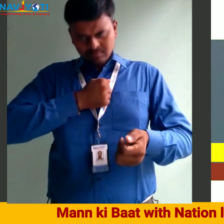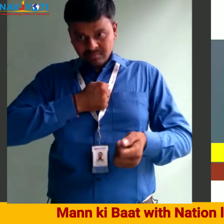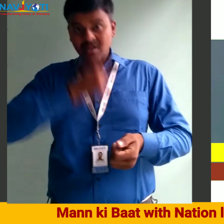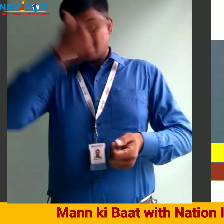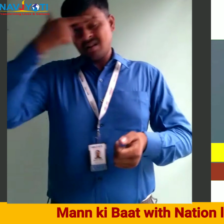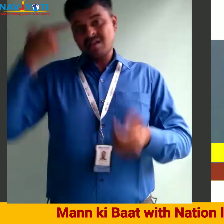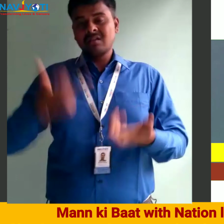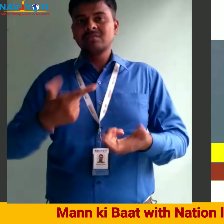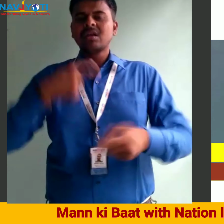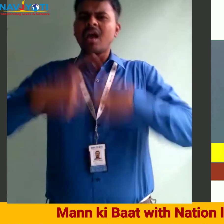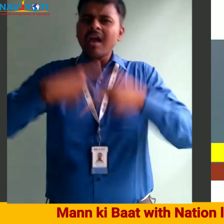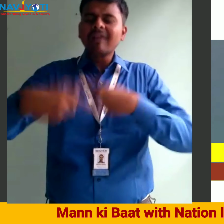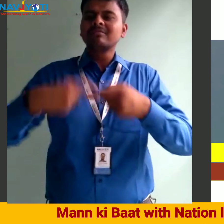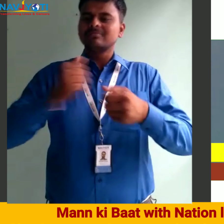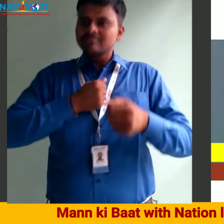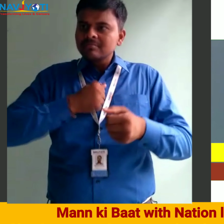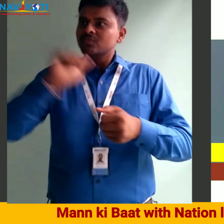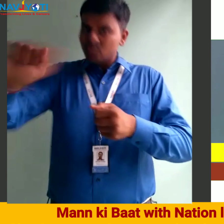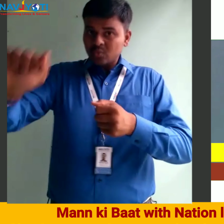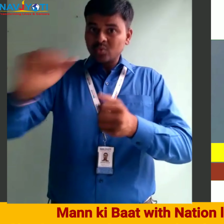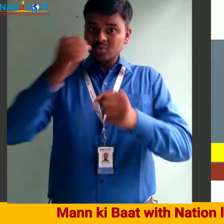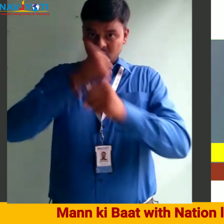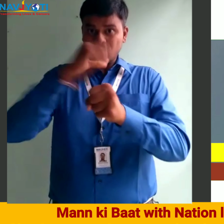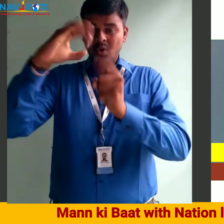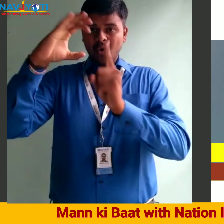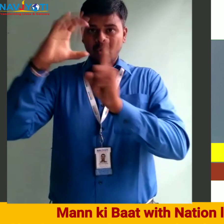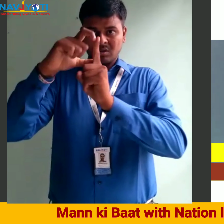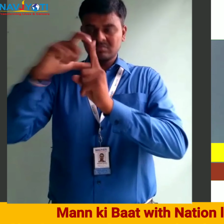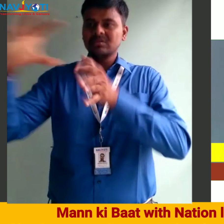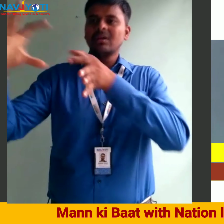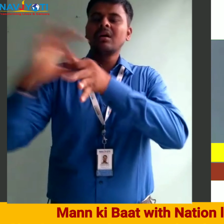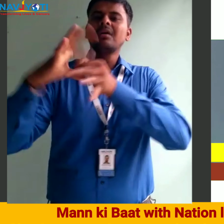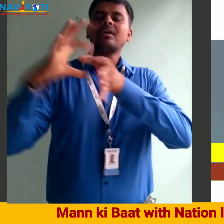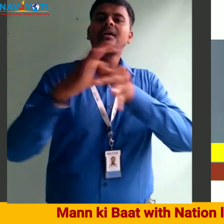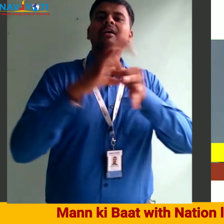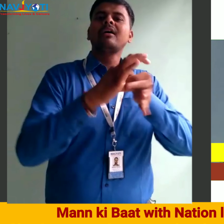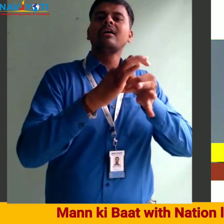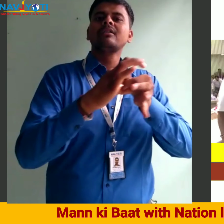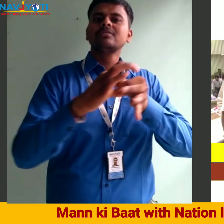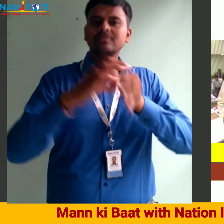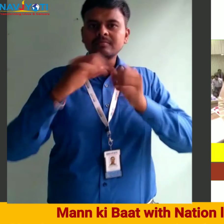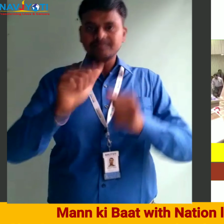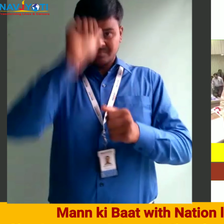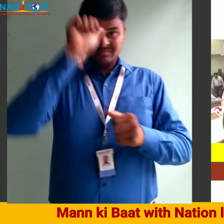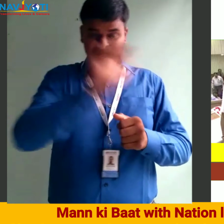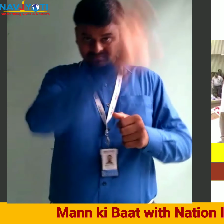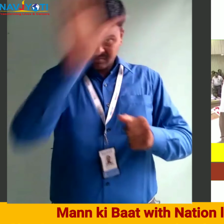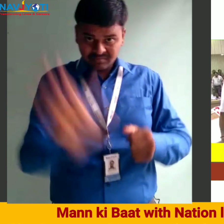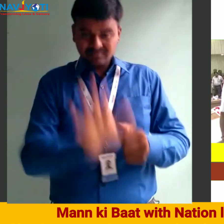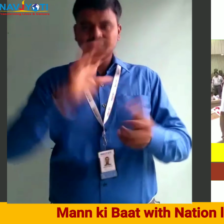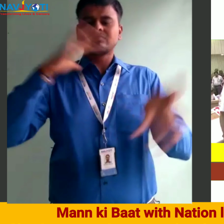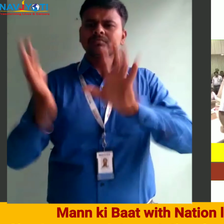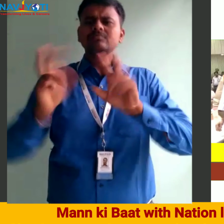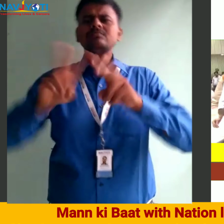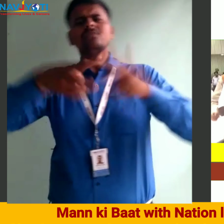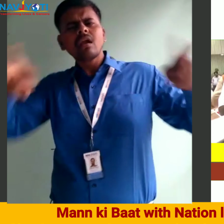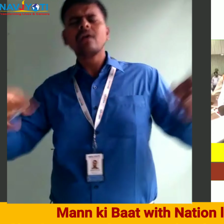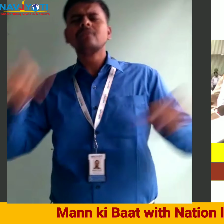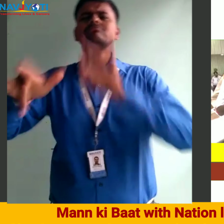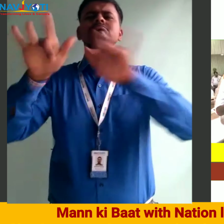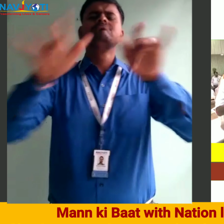अक्षय और अविनाशी बनाने का संकल्प ले सकते हैं। साथियों, आज